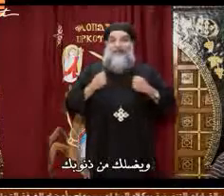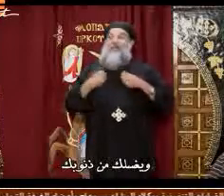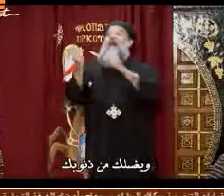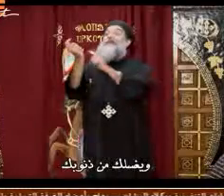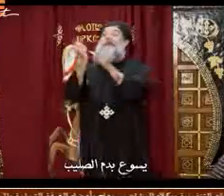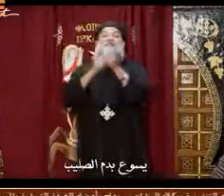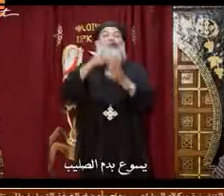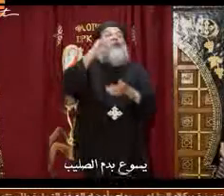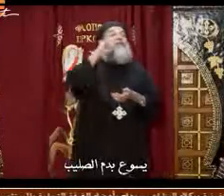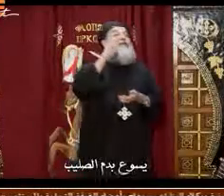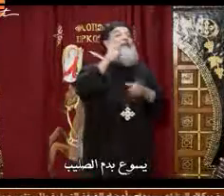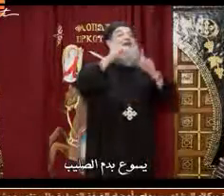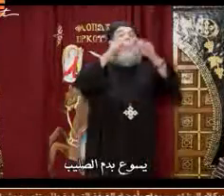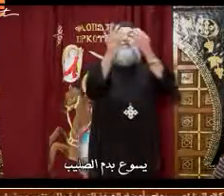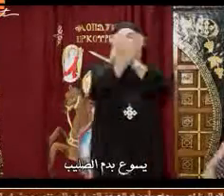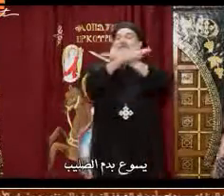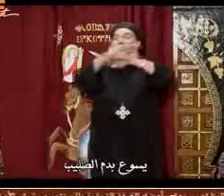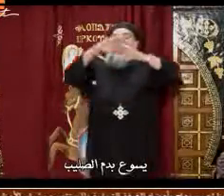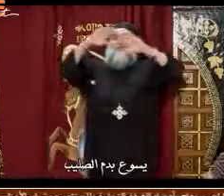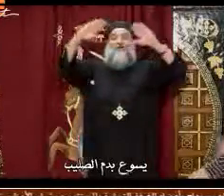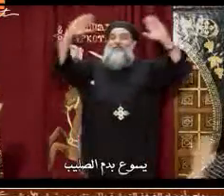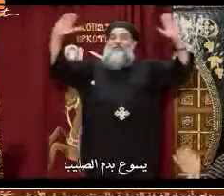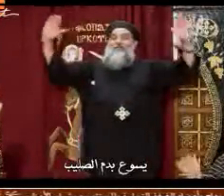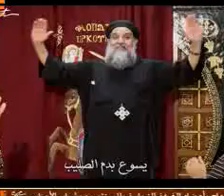ذنوبك يسوع بدم